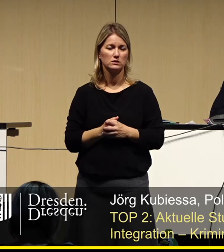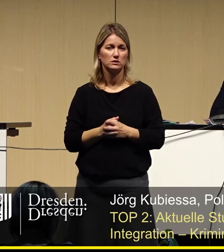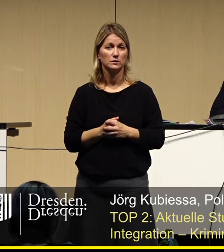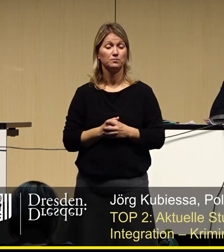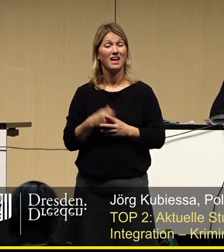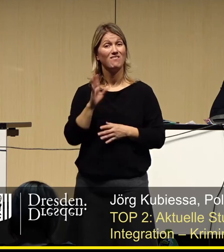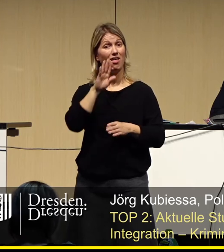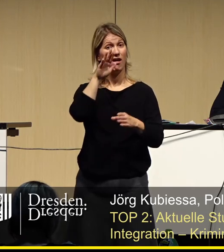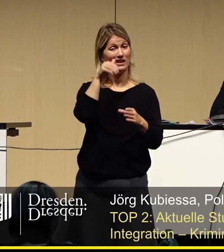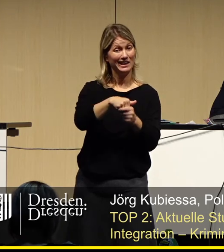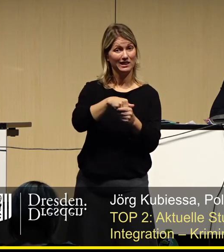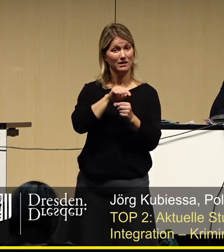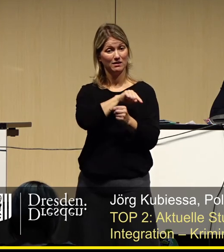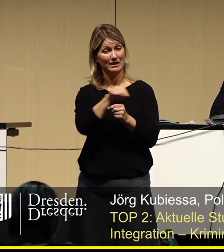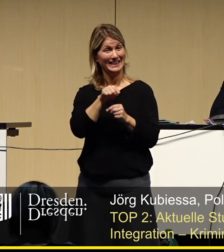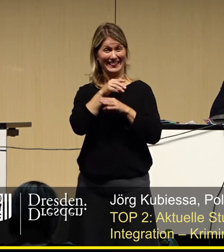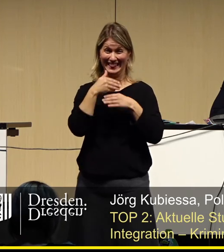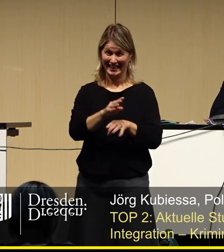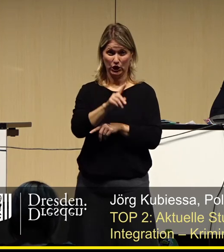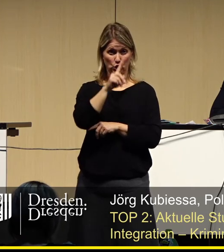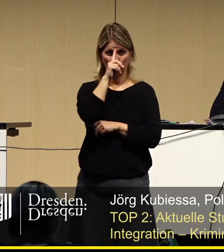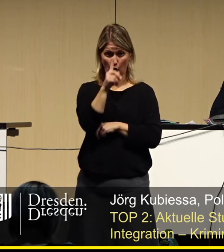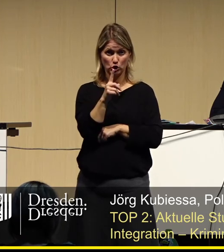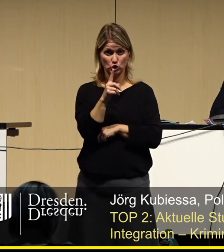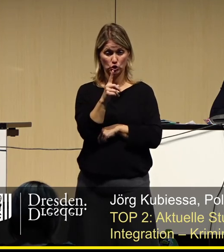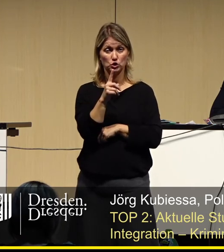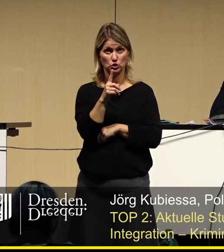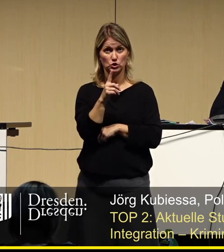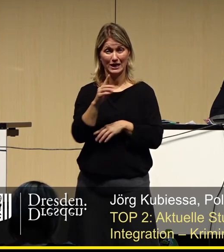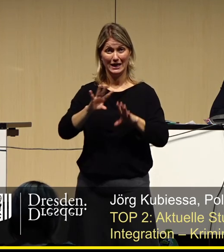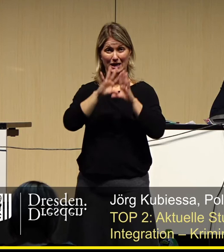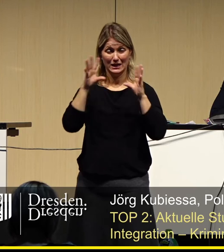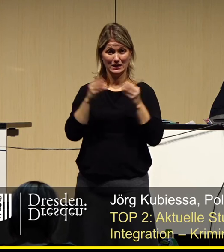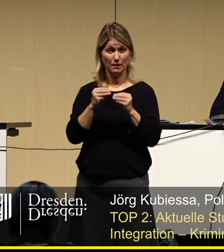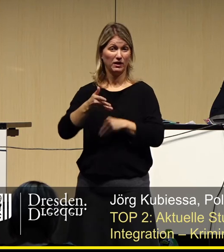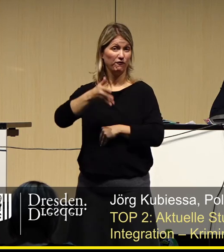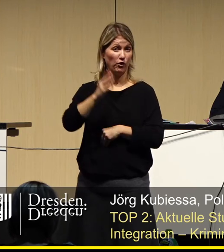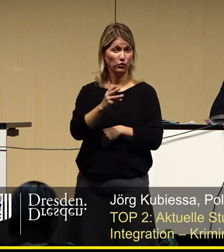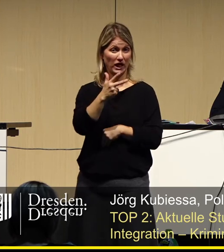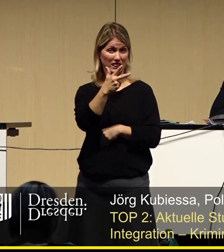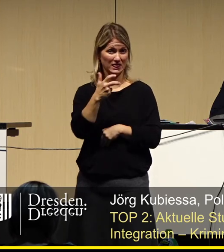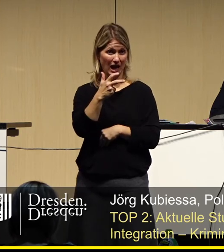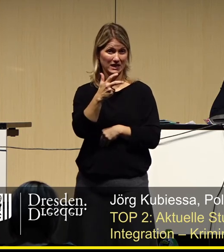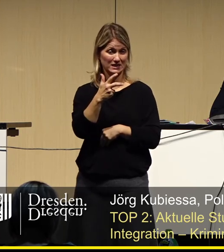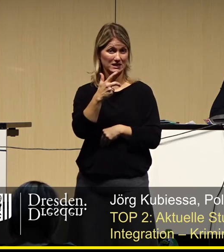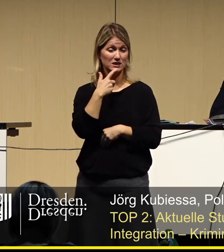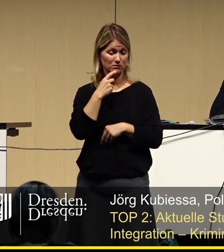nichtdeutschen Tatverdächtigen in diesem Bereich sind bei insgesamt 530 Ermittelten